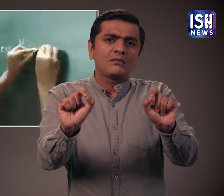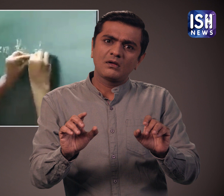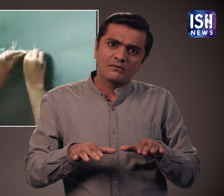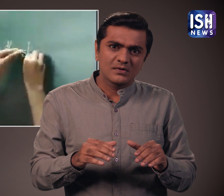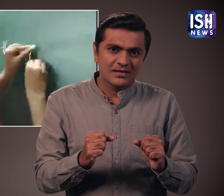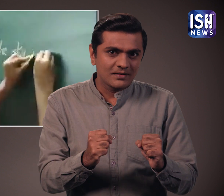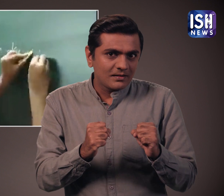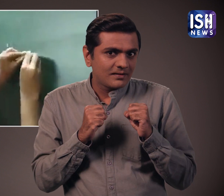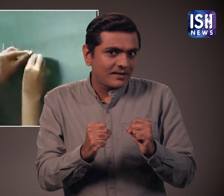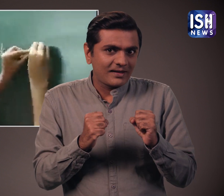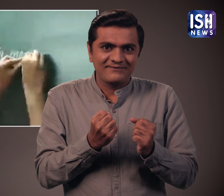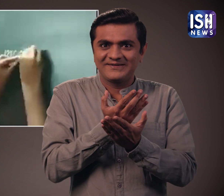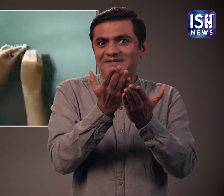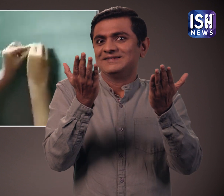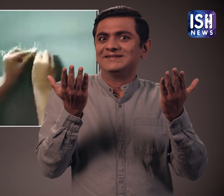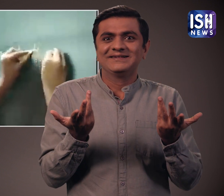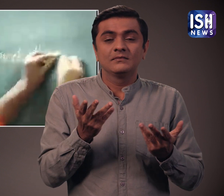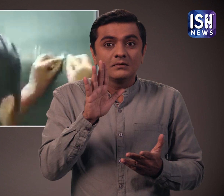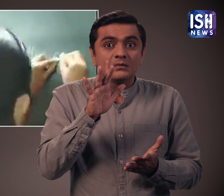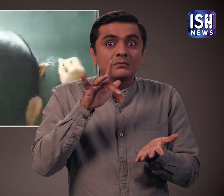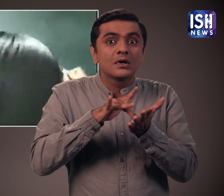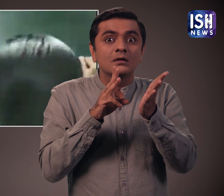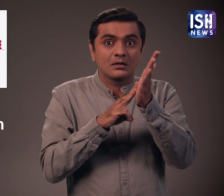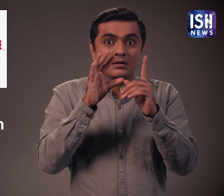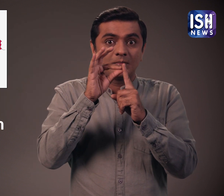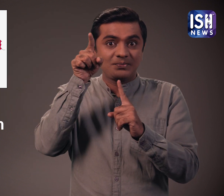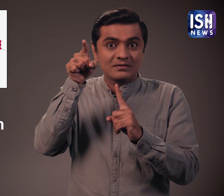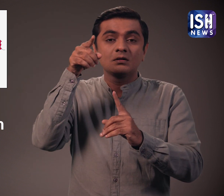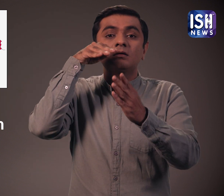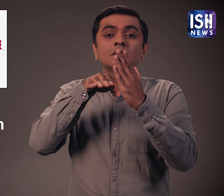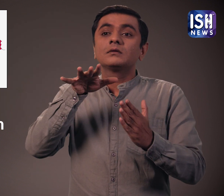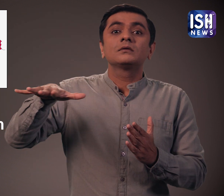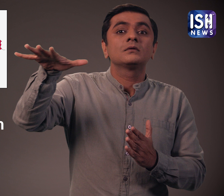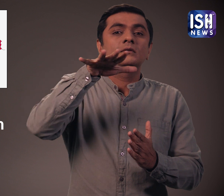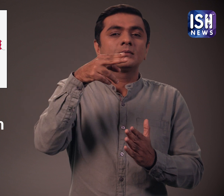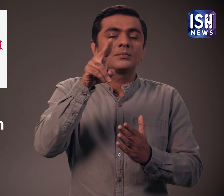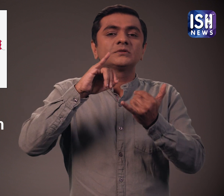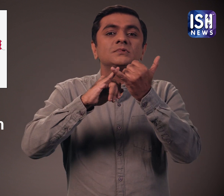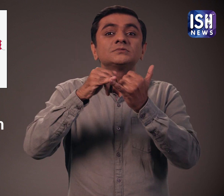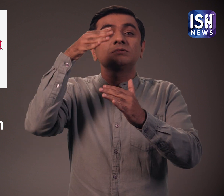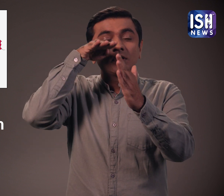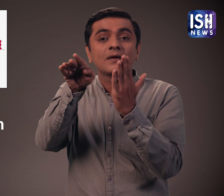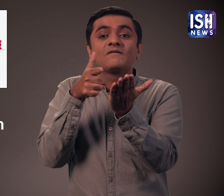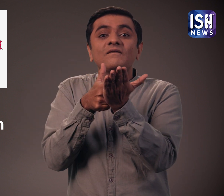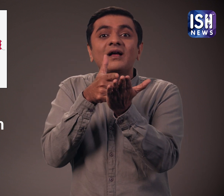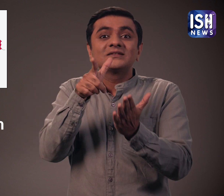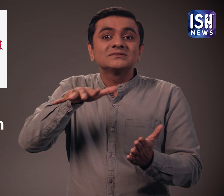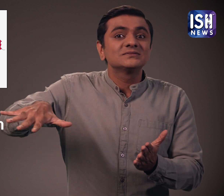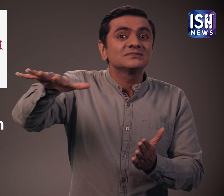हाथों से लिख सकते हैं बहुत मुश्किल है ना मध्यप्रदेश के सिंग्रॉली के बुढेला गाउं में